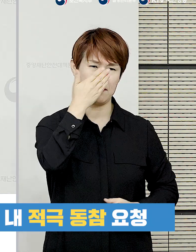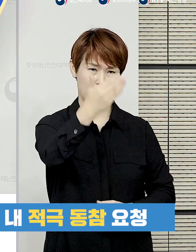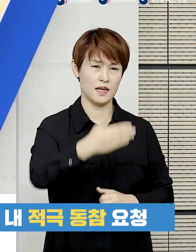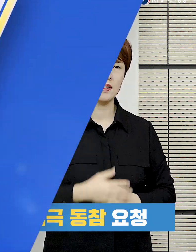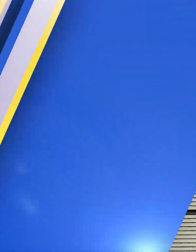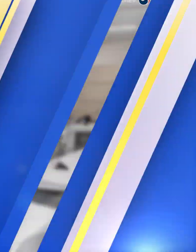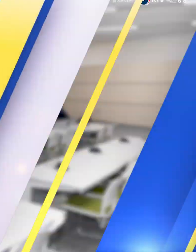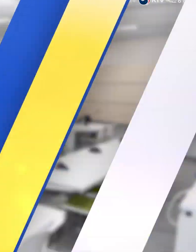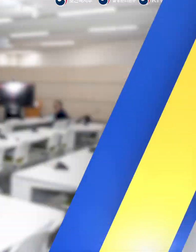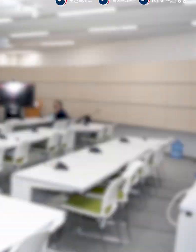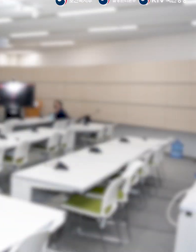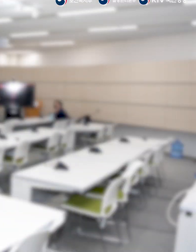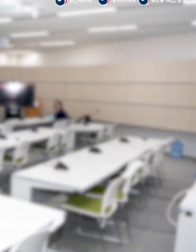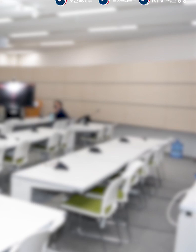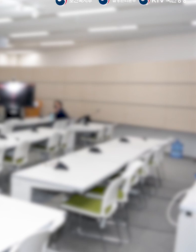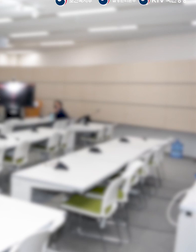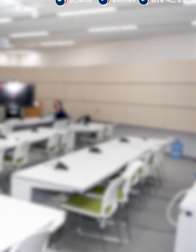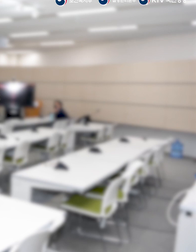수 있을 것입니다.